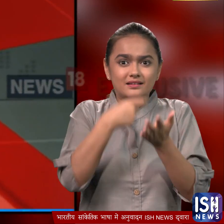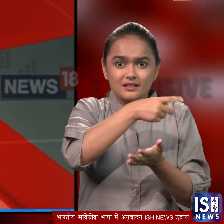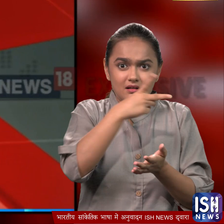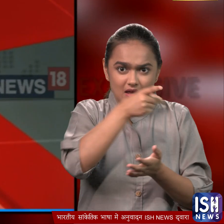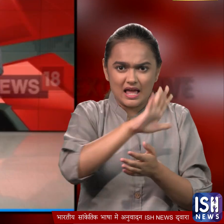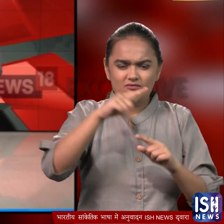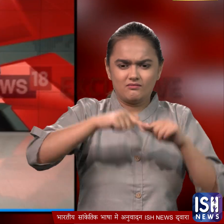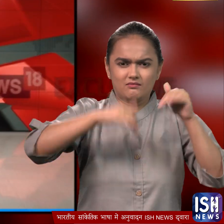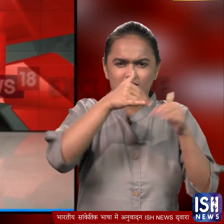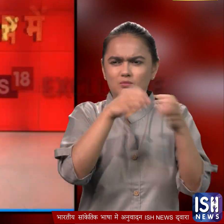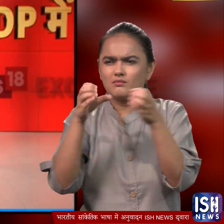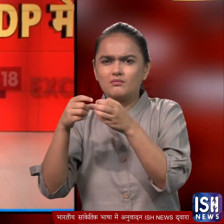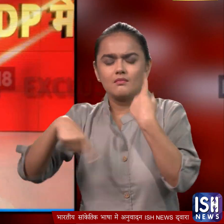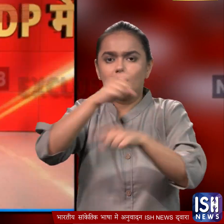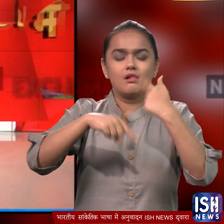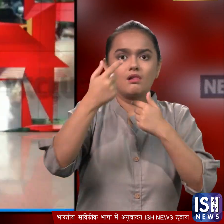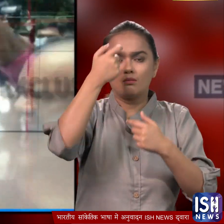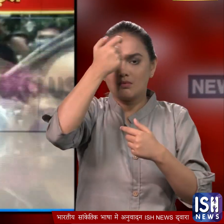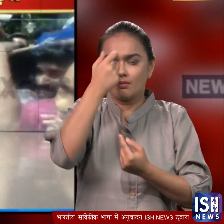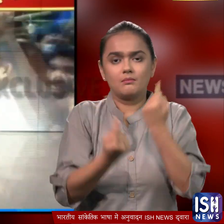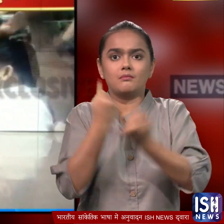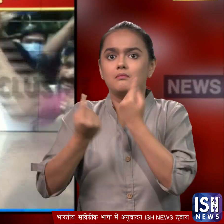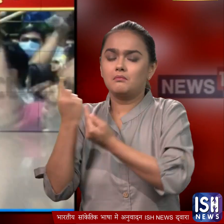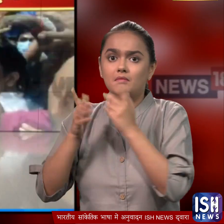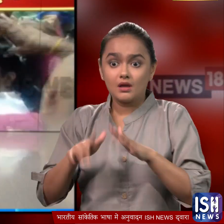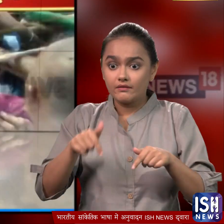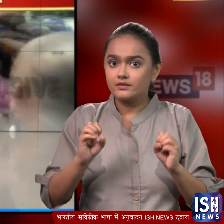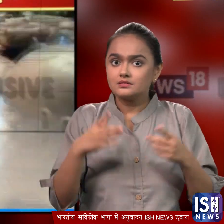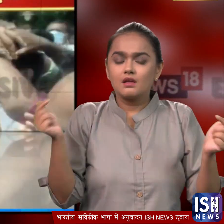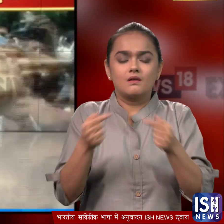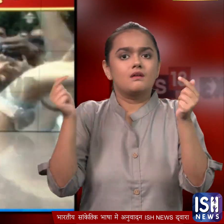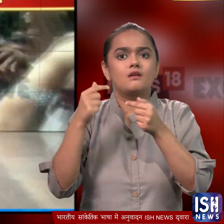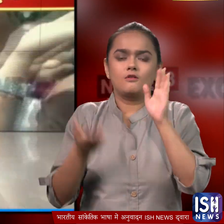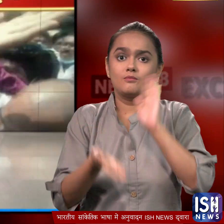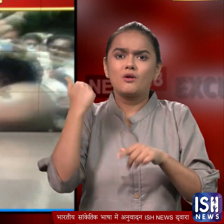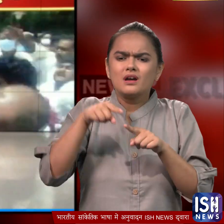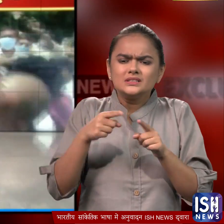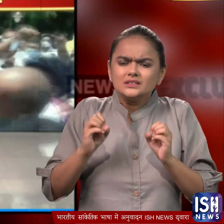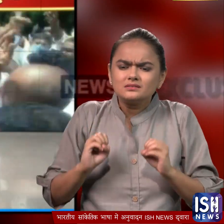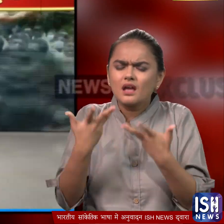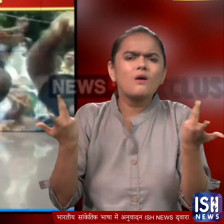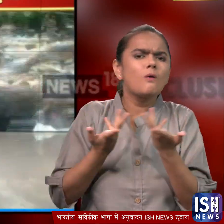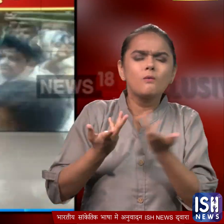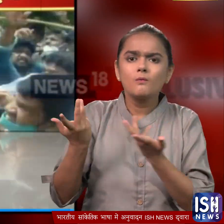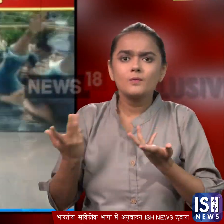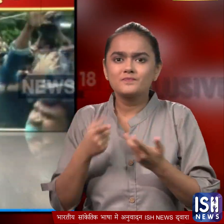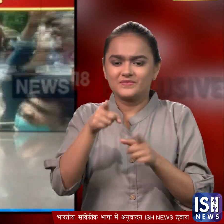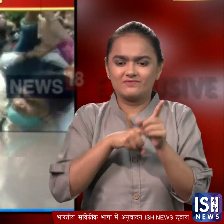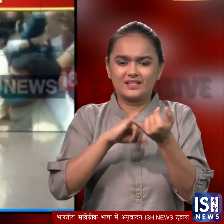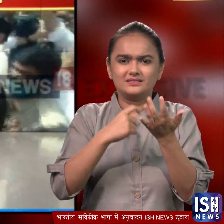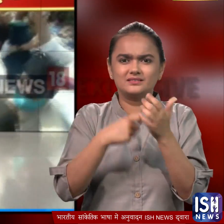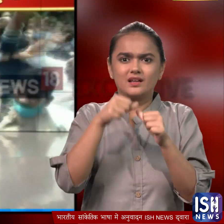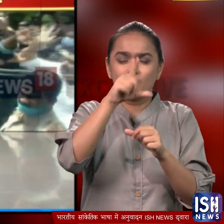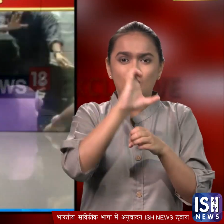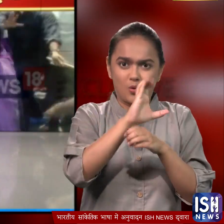विपक्षी टीडीपी के समर्थकों में भिड़ंत हो गई, जिससे पूरे इलाके में तनाव का माहौल बन गया। इस हंगामे की शुरुआत तब हुई जब वाईएसआर कांग्रेस के